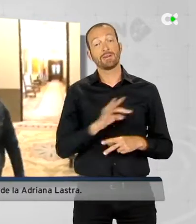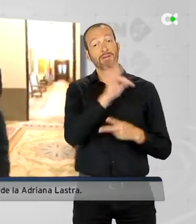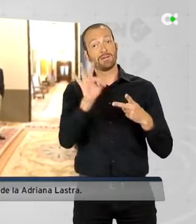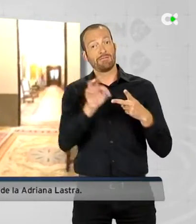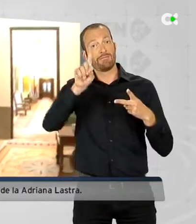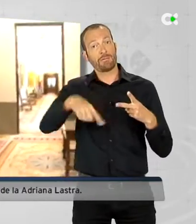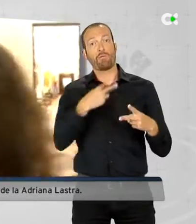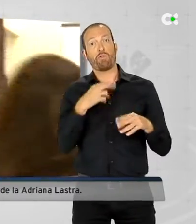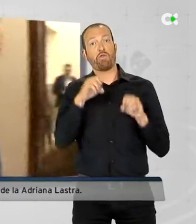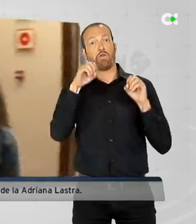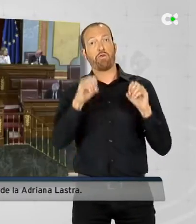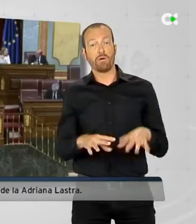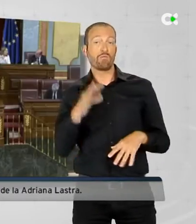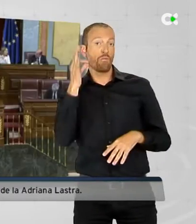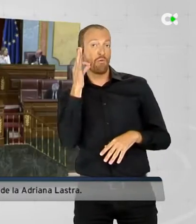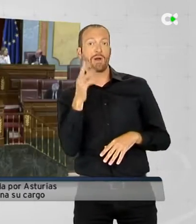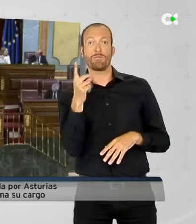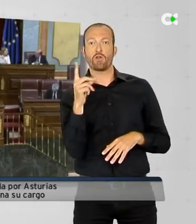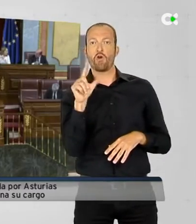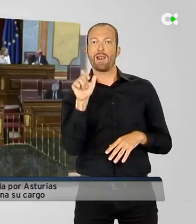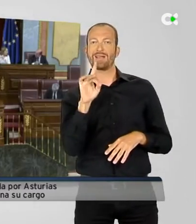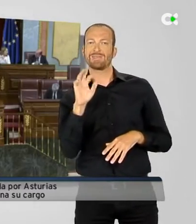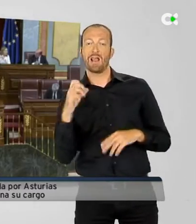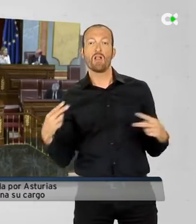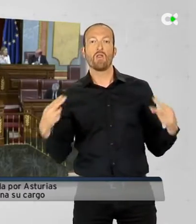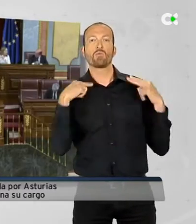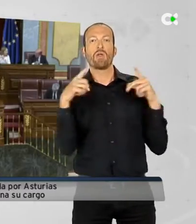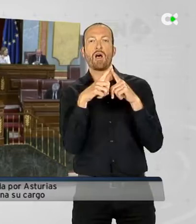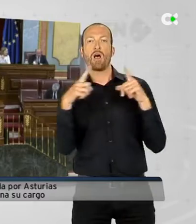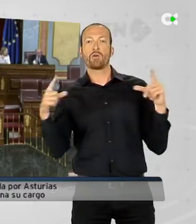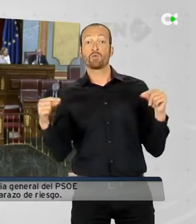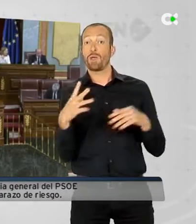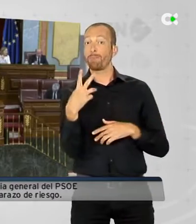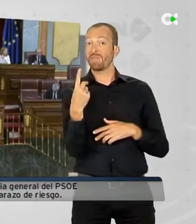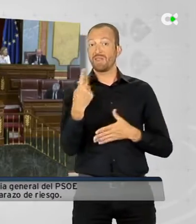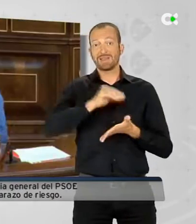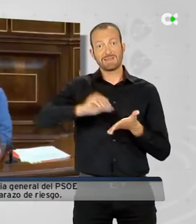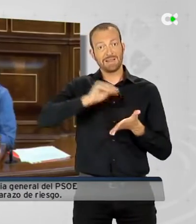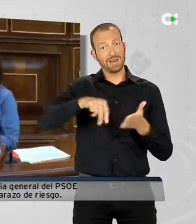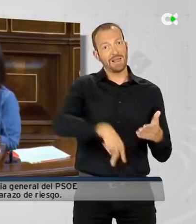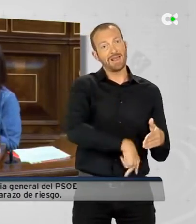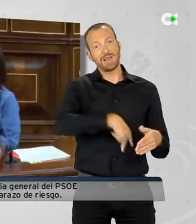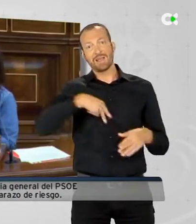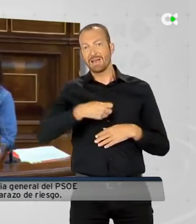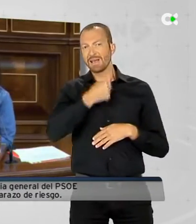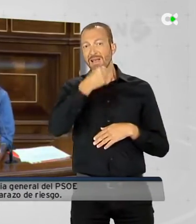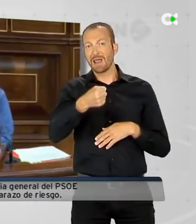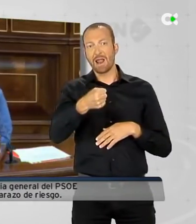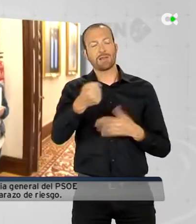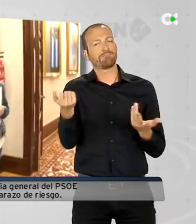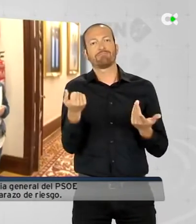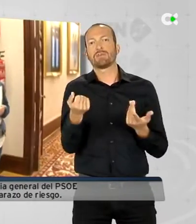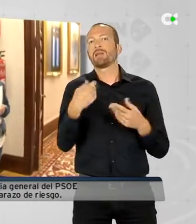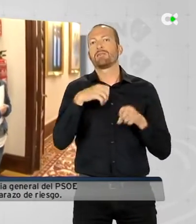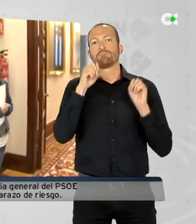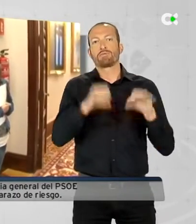Otra dimisión es la de Adriana Lastra. La diputada por Asturias abandona su cargo de vicesecretaria general del PSOE por un embarazo